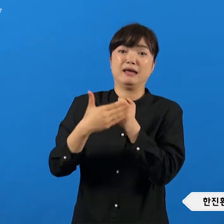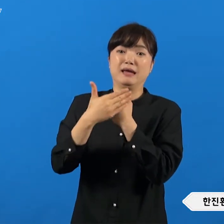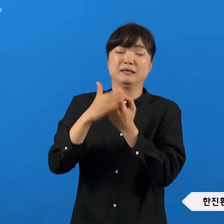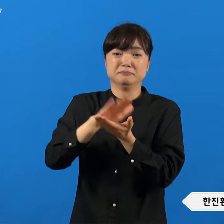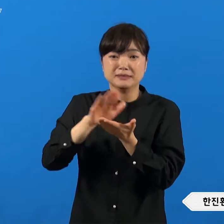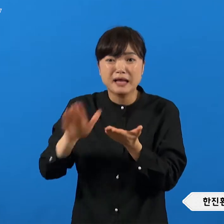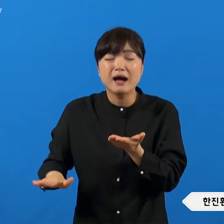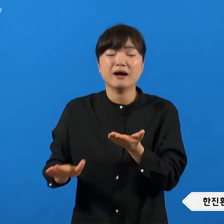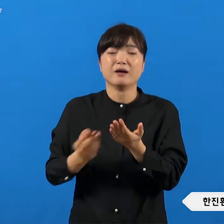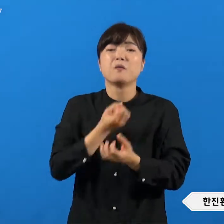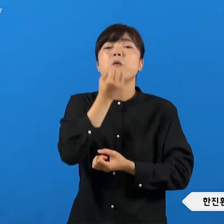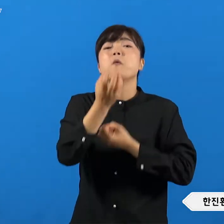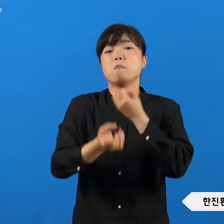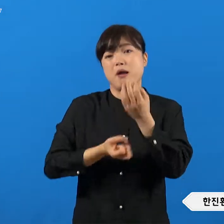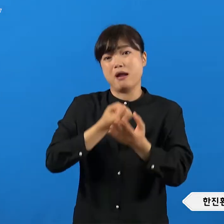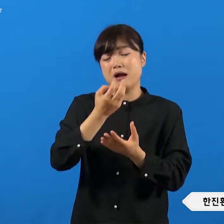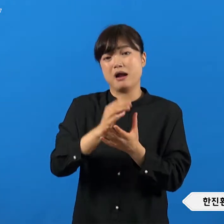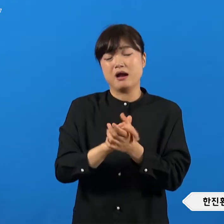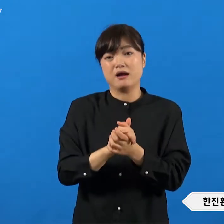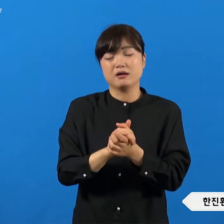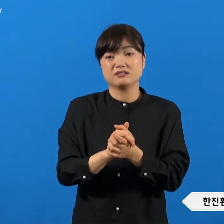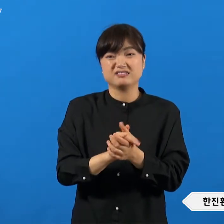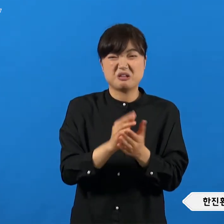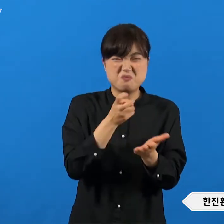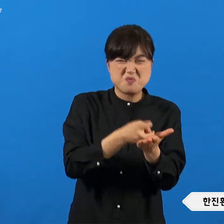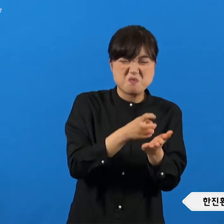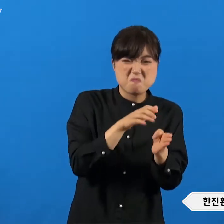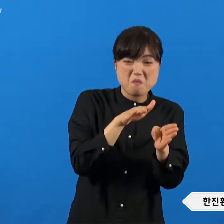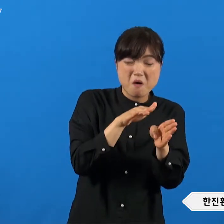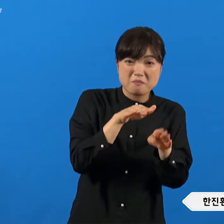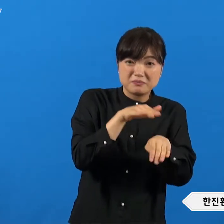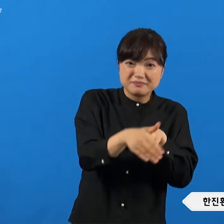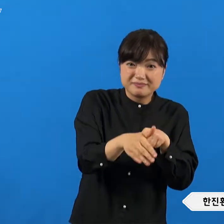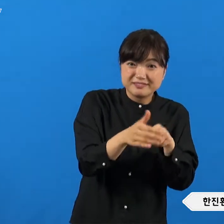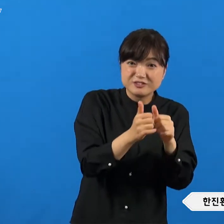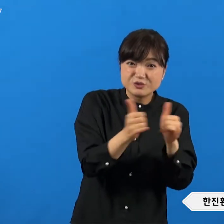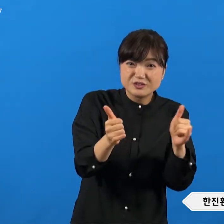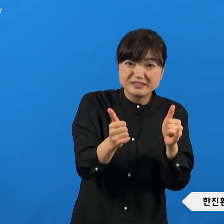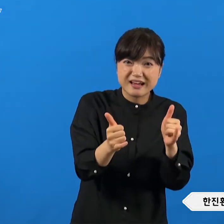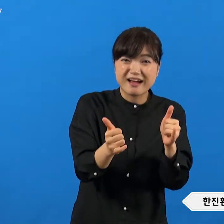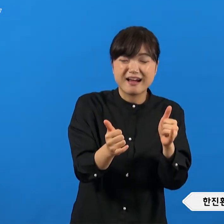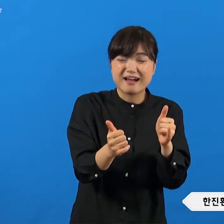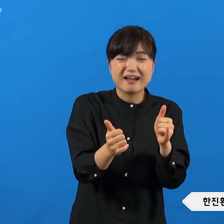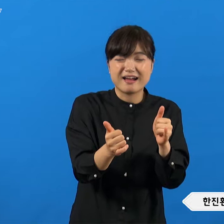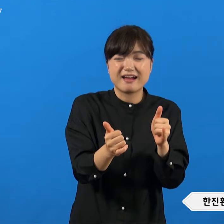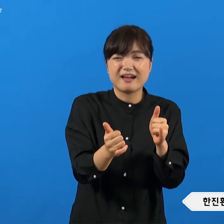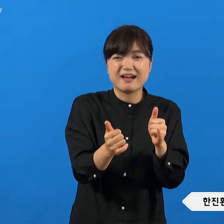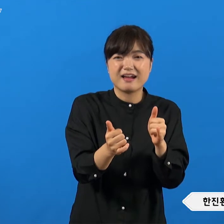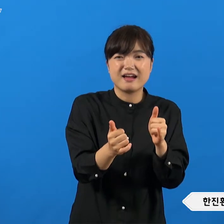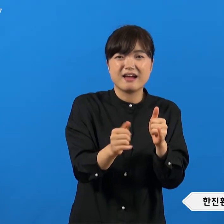은혜입니다. 그렇게 고백하는데 율법주의가 뭐 틈을 탈 수가 없지요.